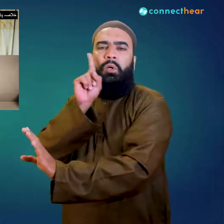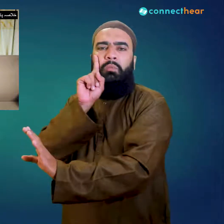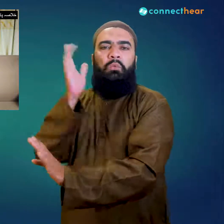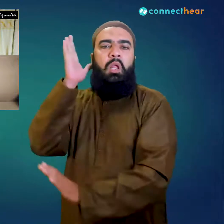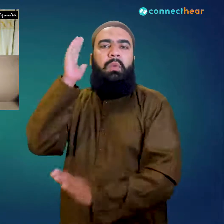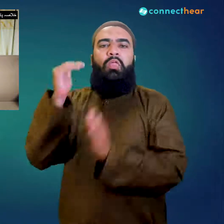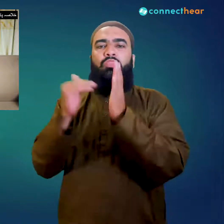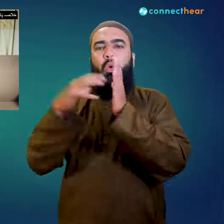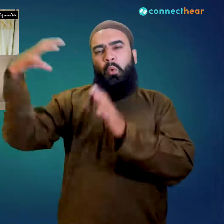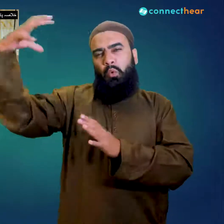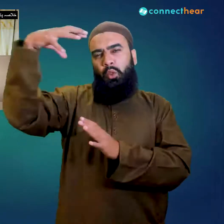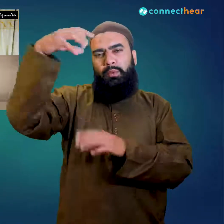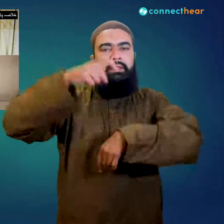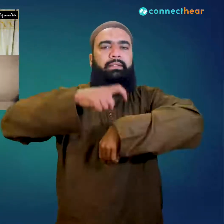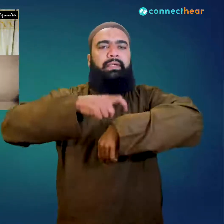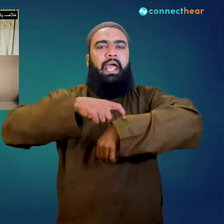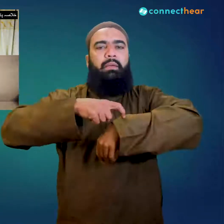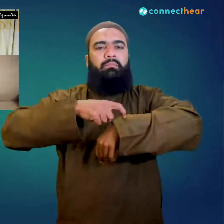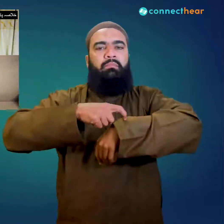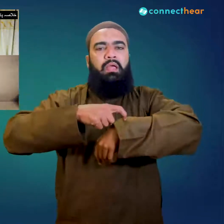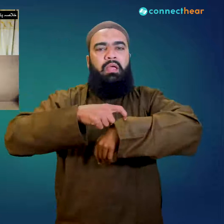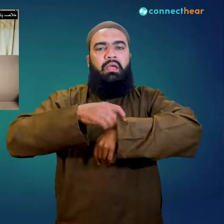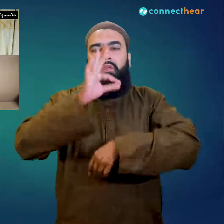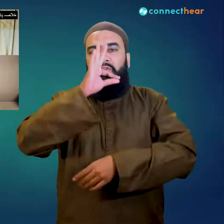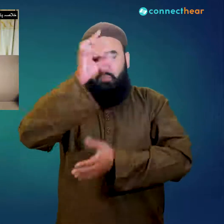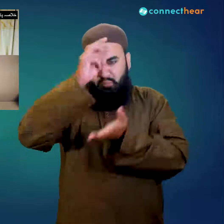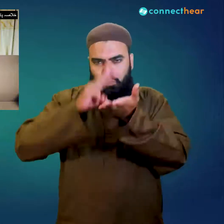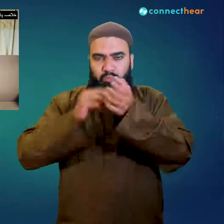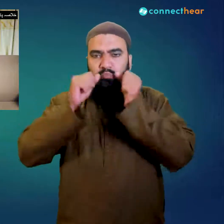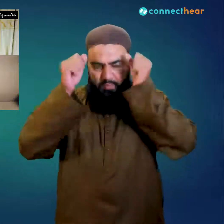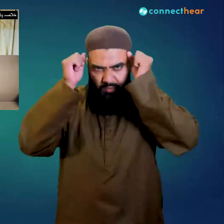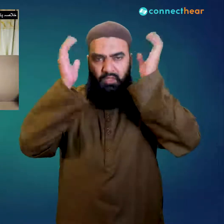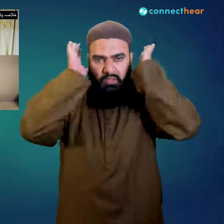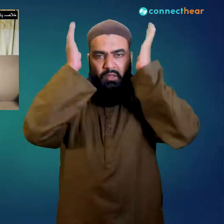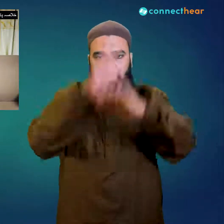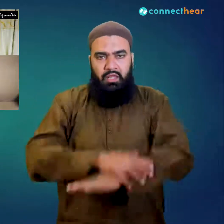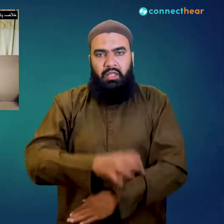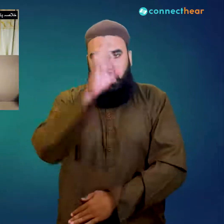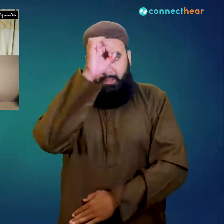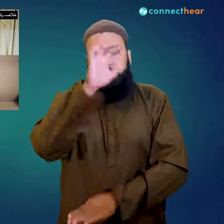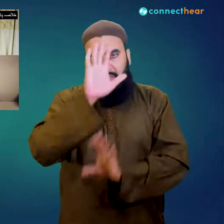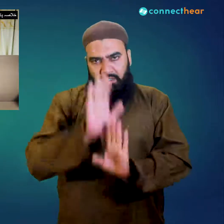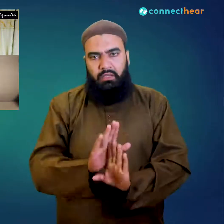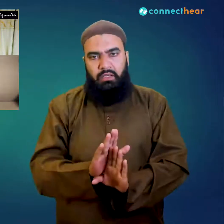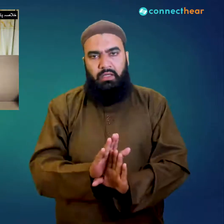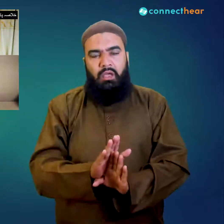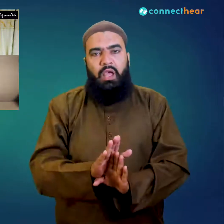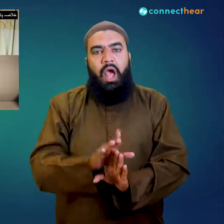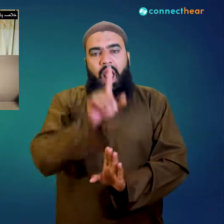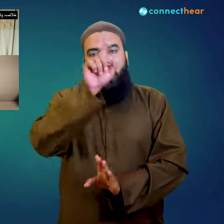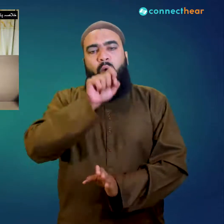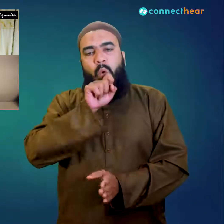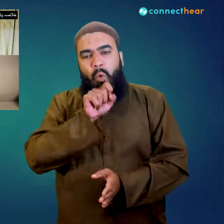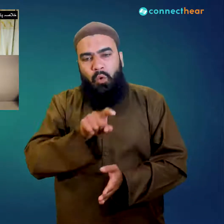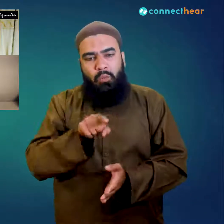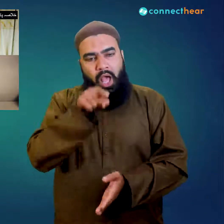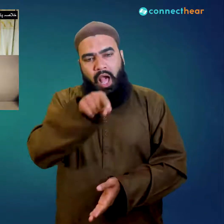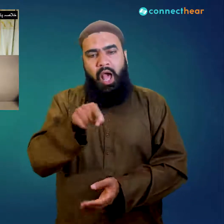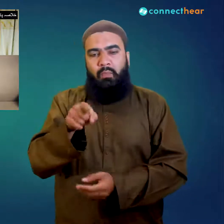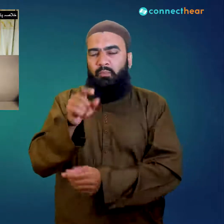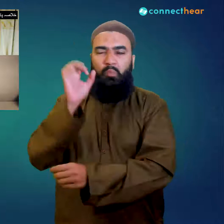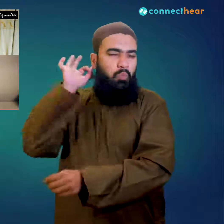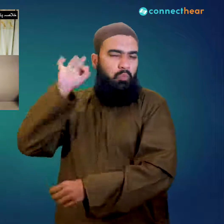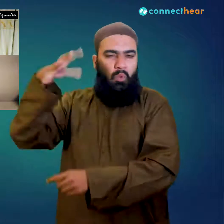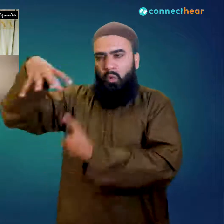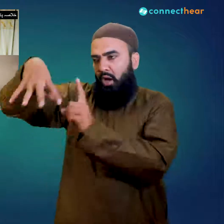کی امامت فرما رہے تھے، اور مسجد قبلتین میں یہ حکم نازل ہوا، نماز ہی میں رخ تبدیل کر لیا